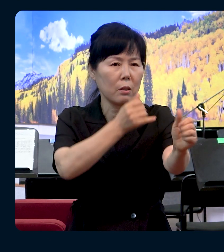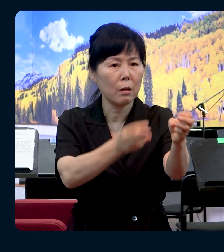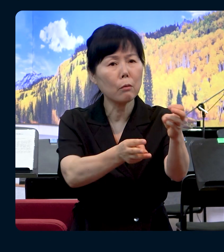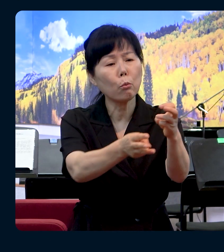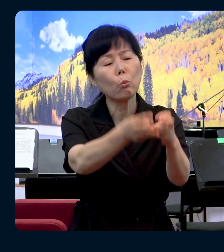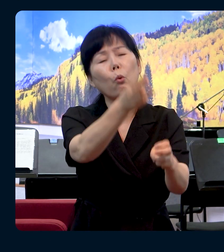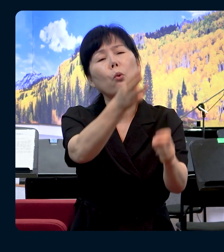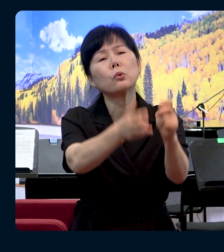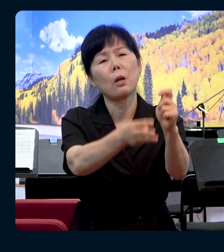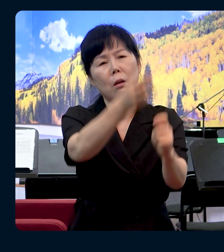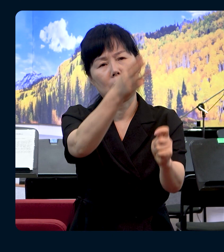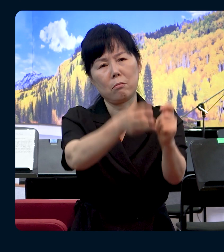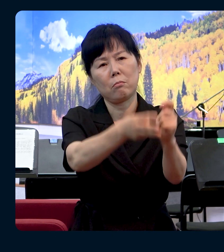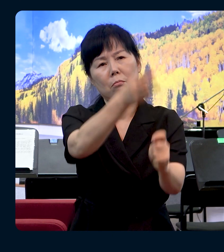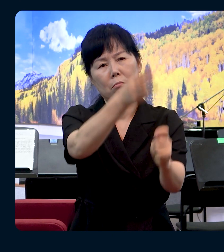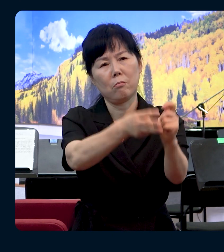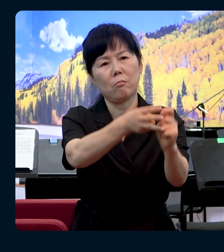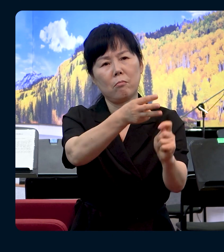그들에게